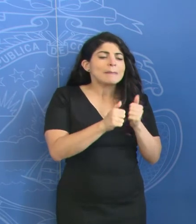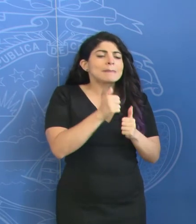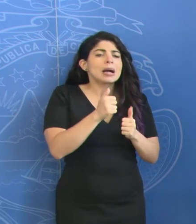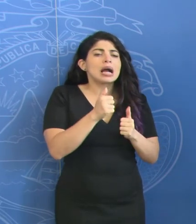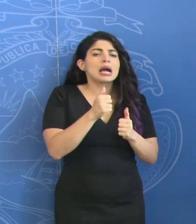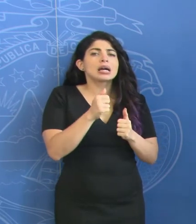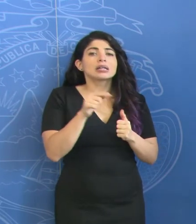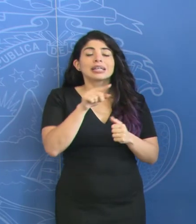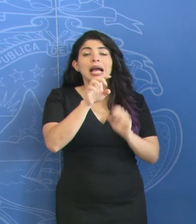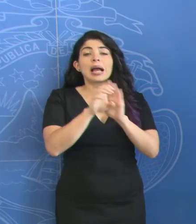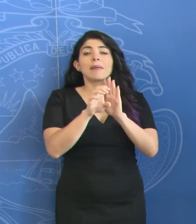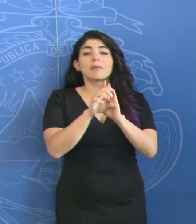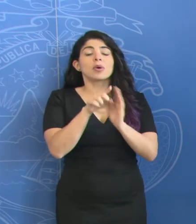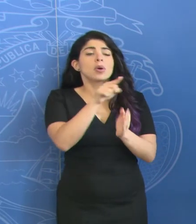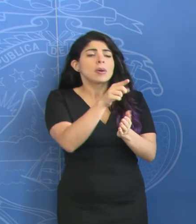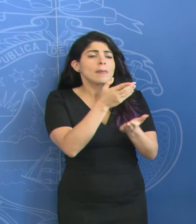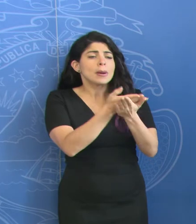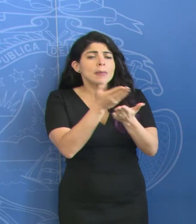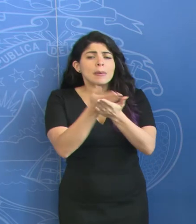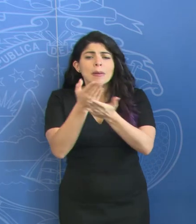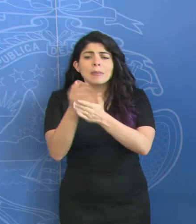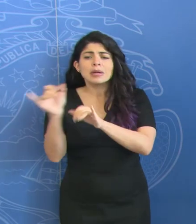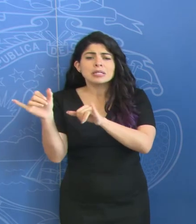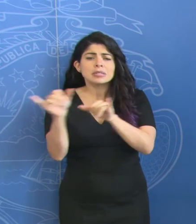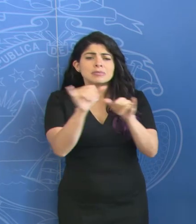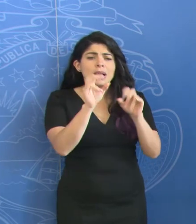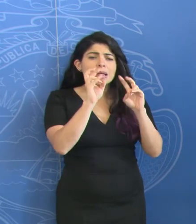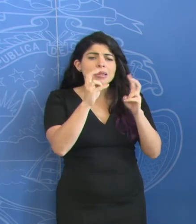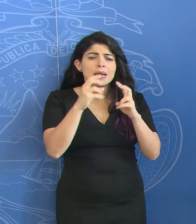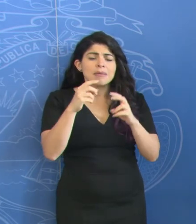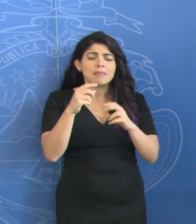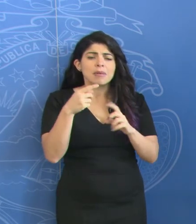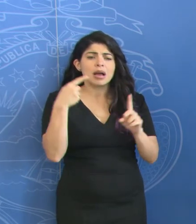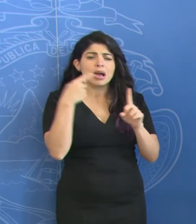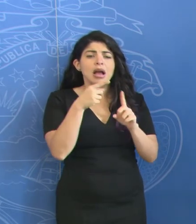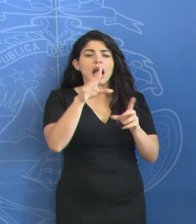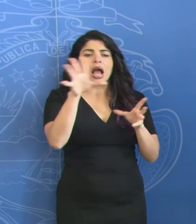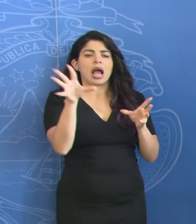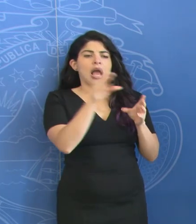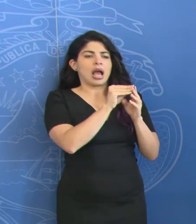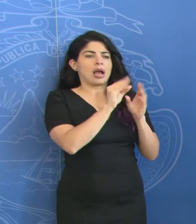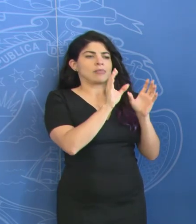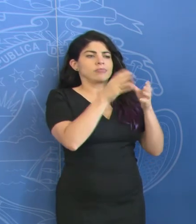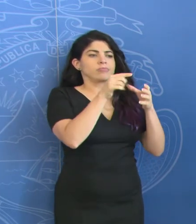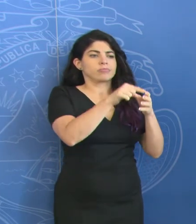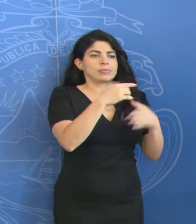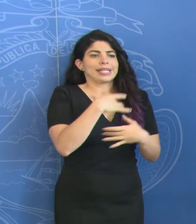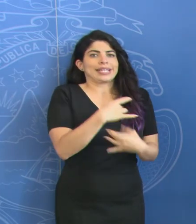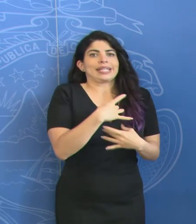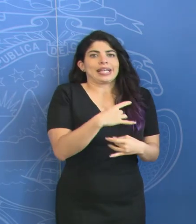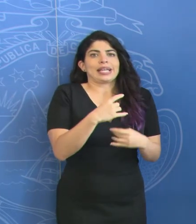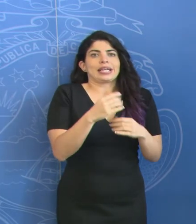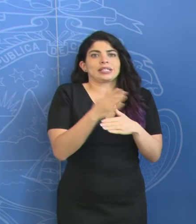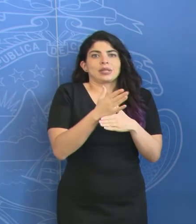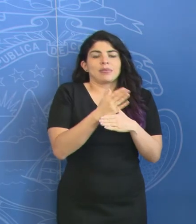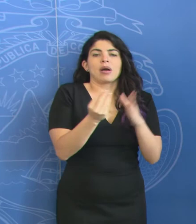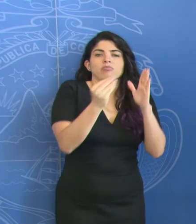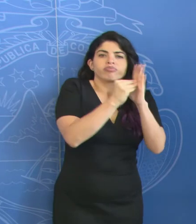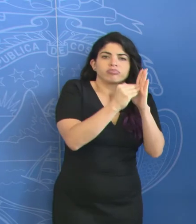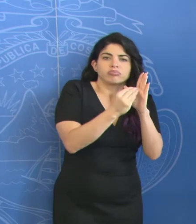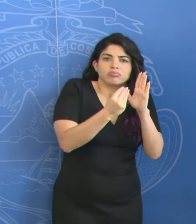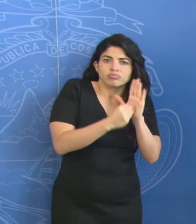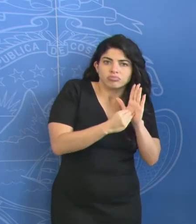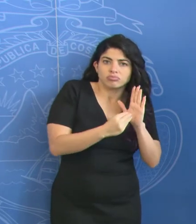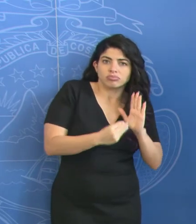decir, que han sido presentadas mayor veces y que nos muestran que hay un tema de interés compartido. A partir de